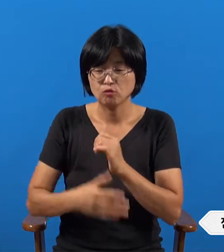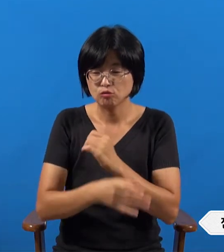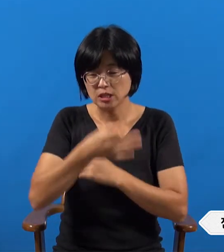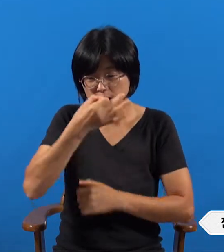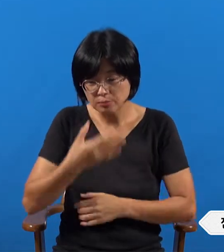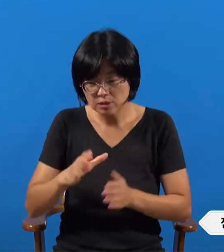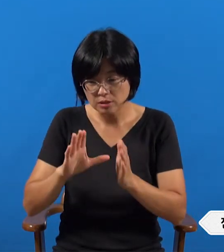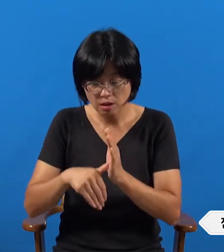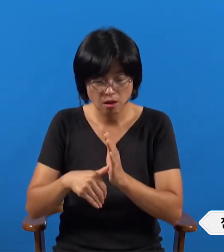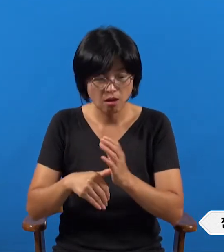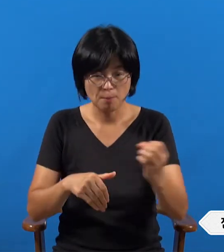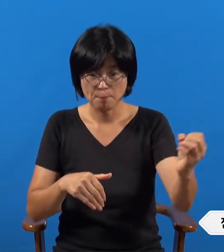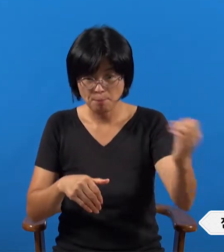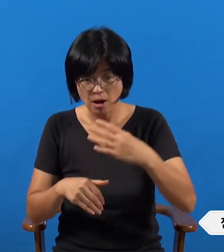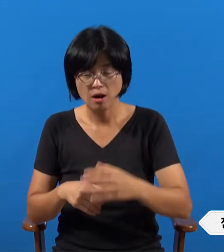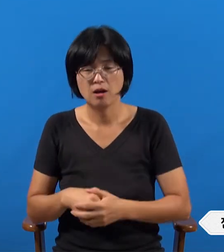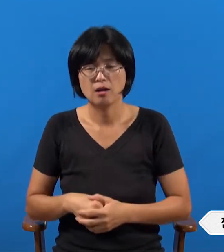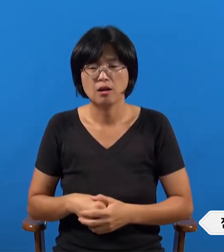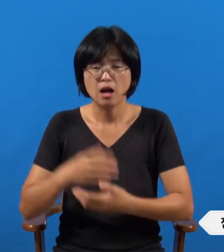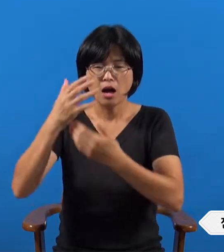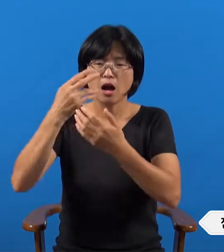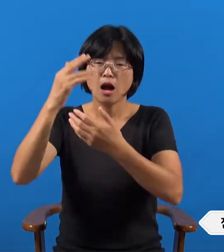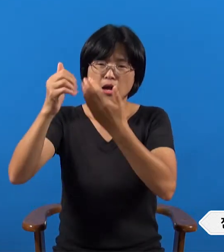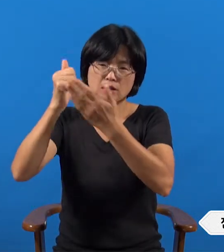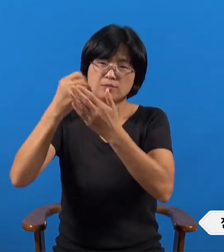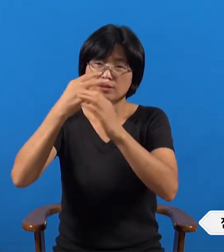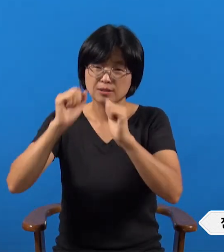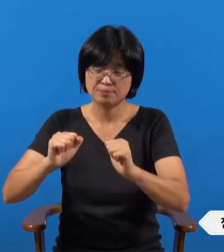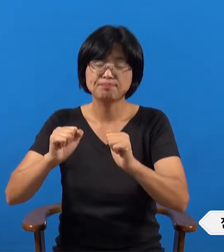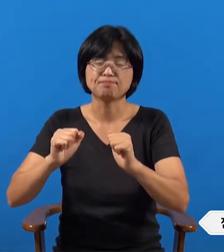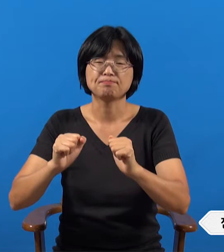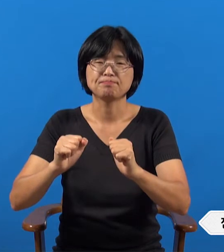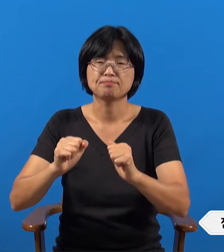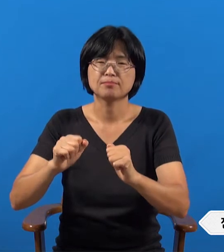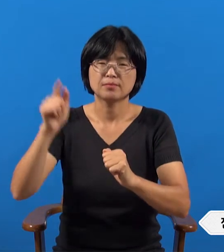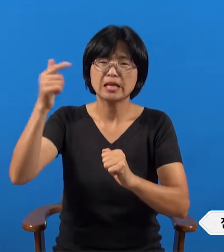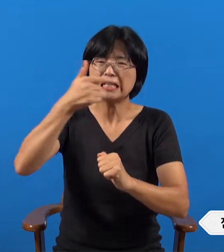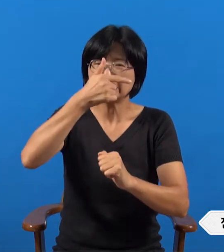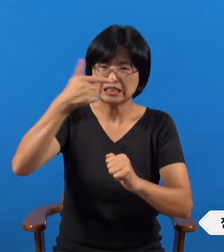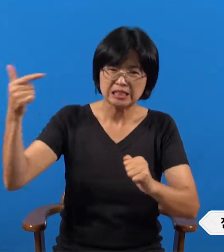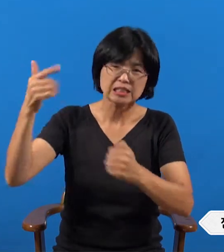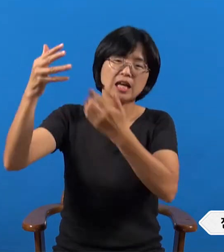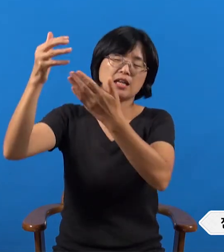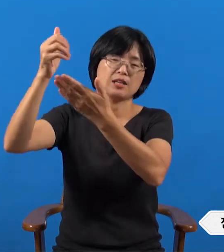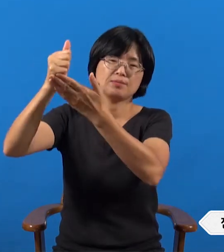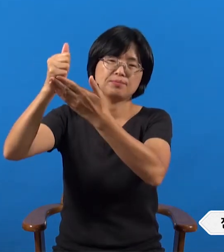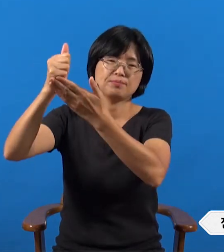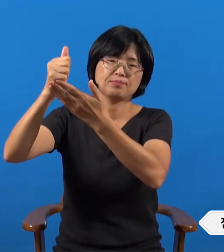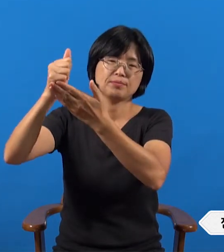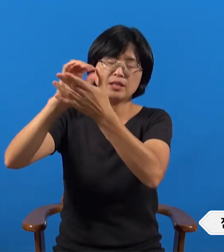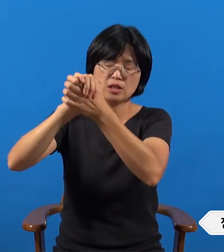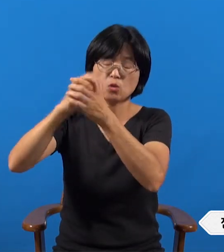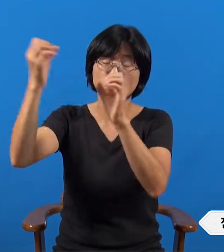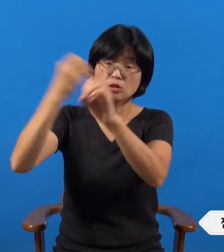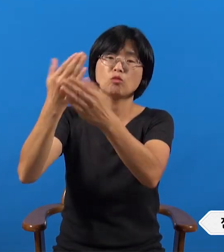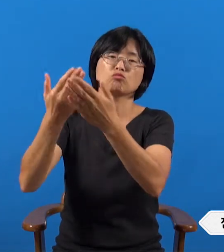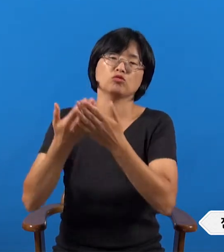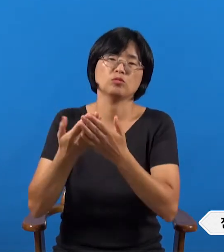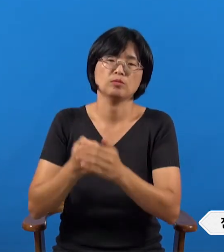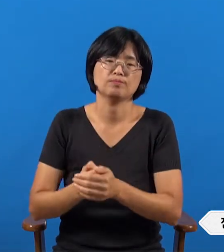기도합시다. 힘들고 어려울 때 그가 얘기합니다. 하나님 살아계십니다. 하나님 크신 분이십니다. 하나님